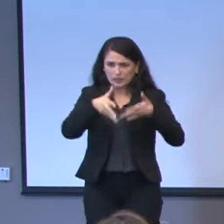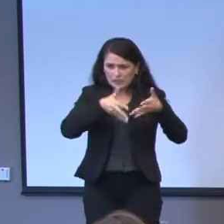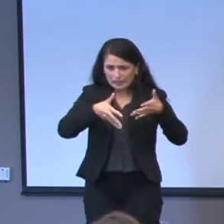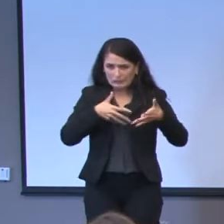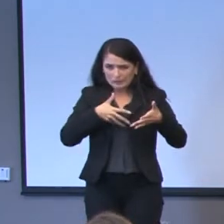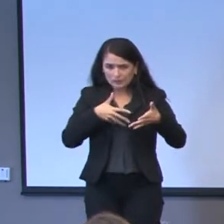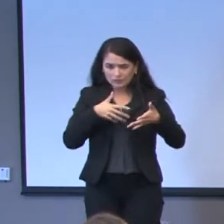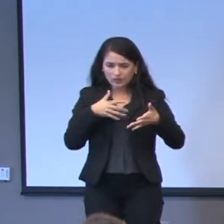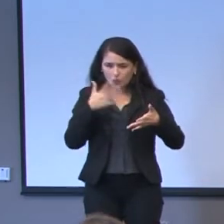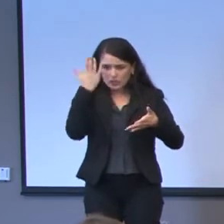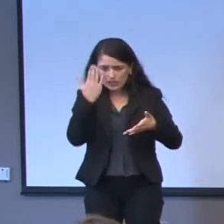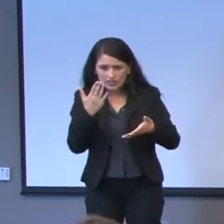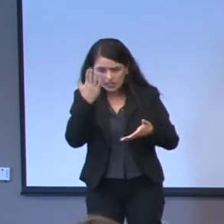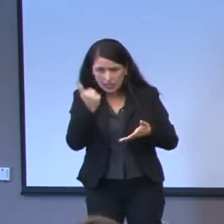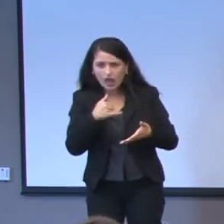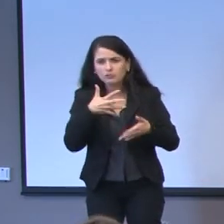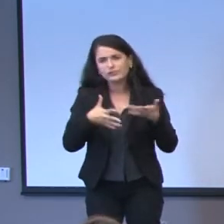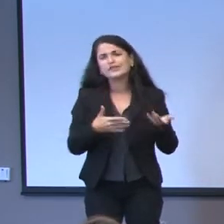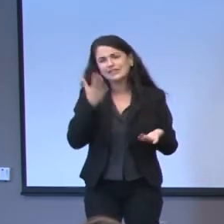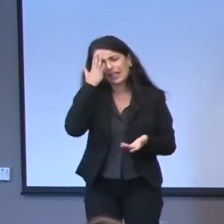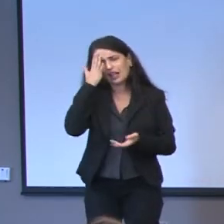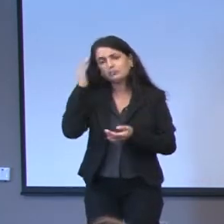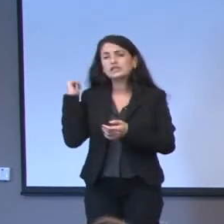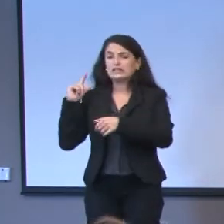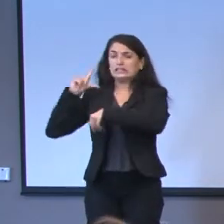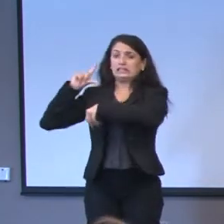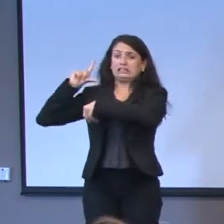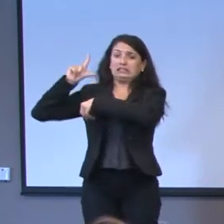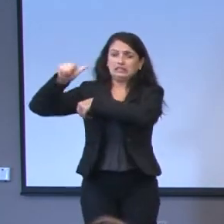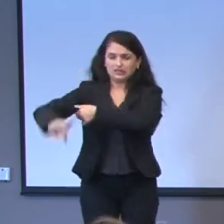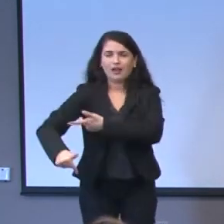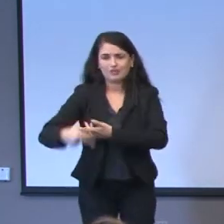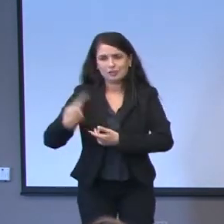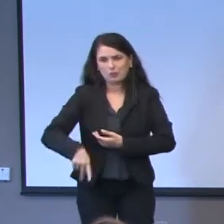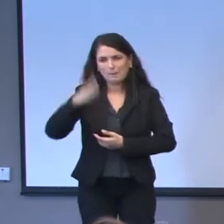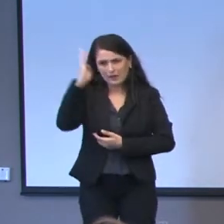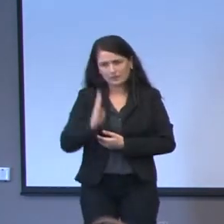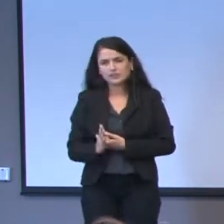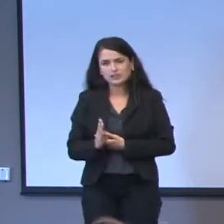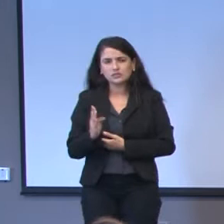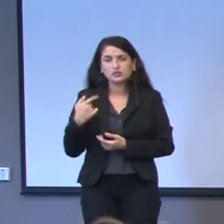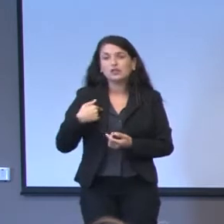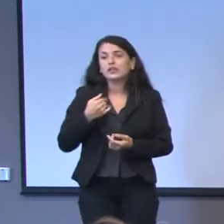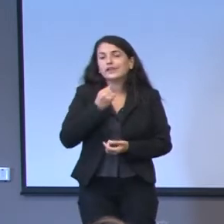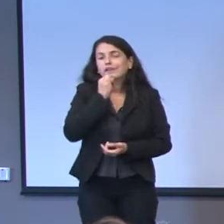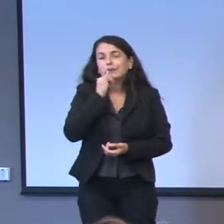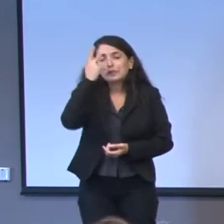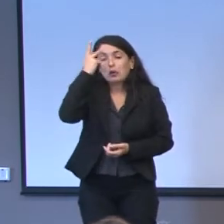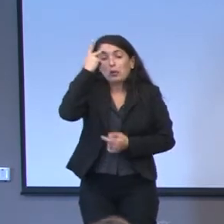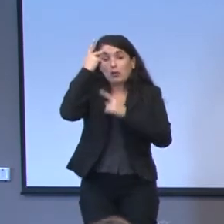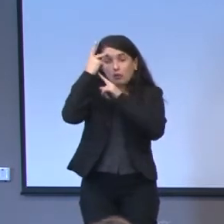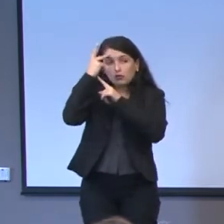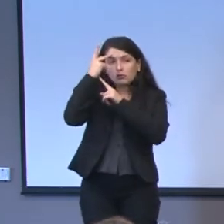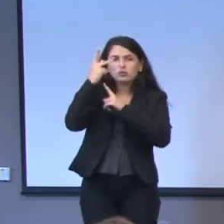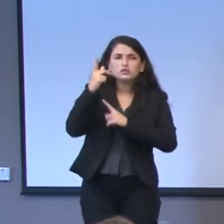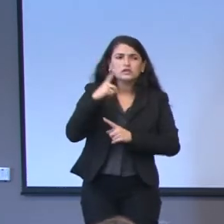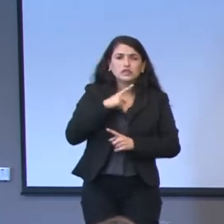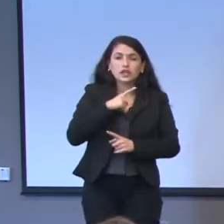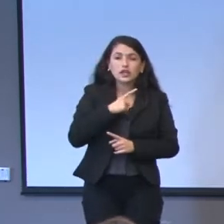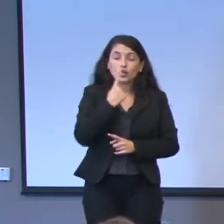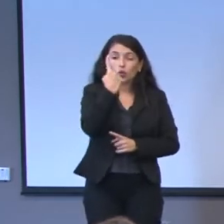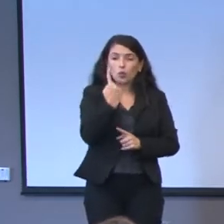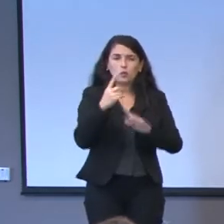sinais, porque nosso atraso é gigantesco nisso, né? Por exemplo, a cidade de São Paulo, se eu não me engano, a gente tem